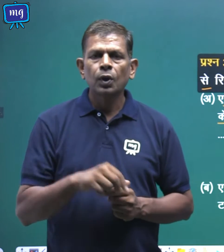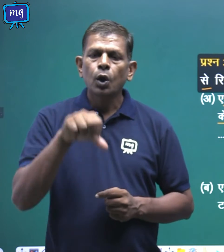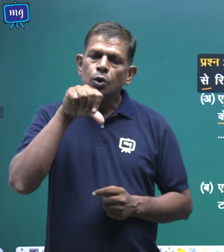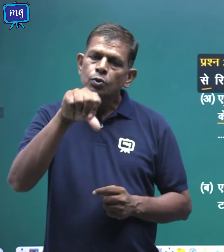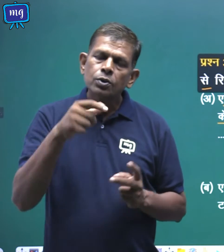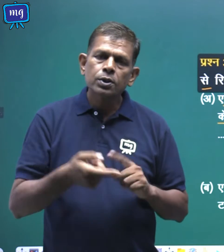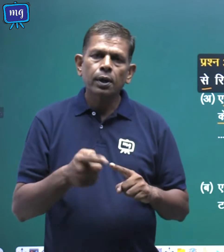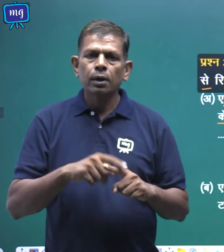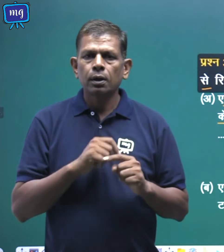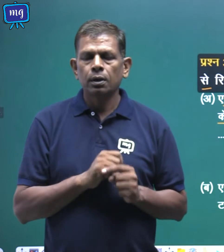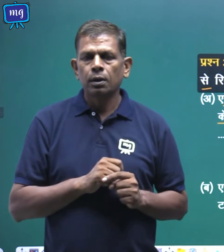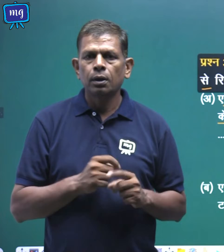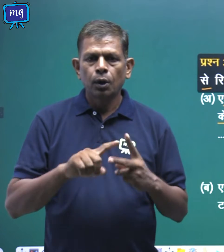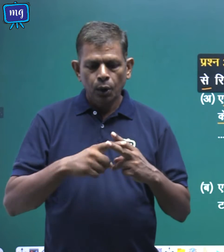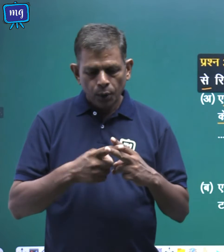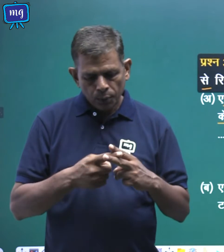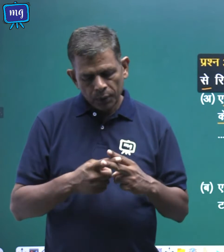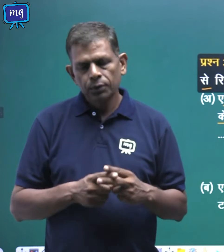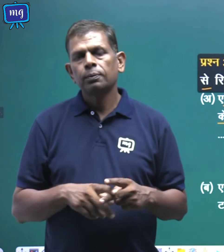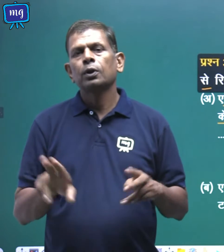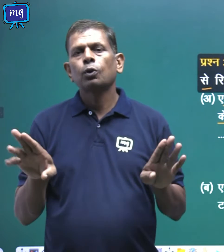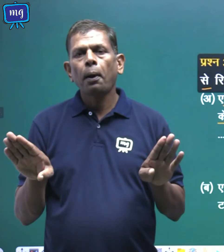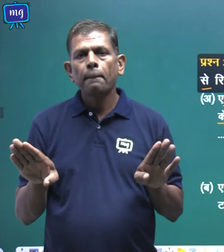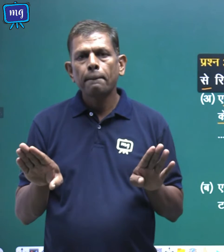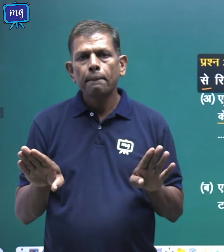स्विच से विद्युत परिपथ को